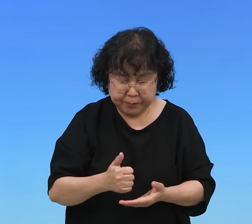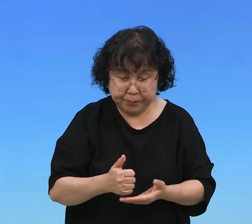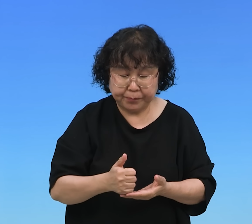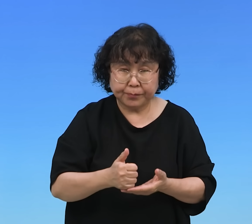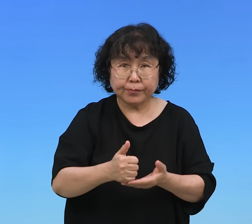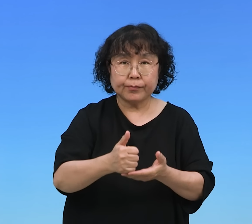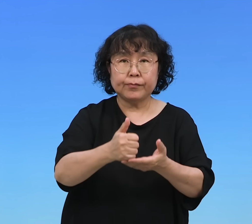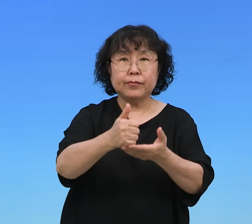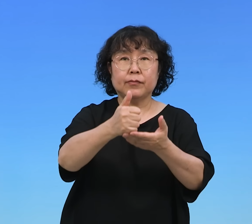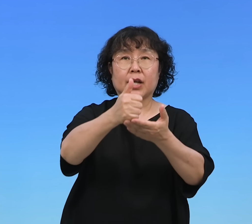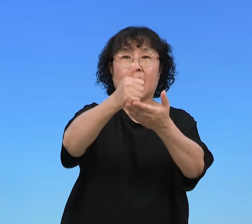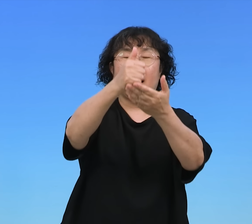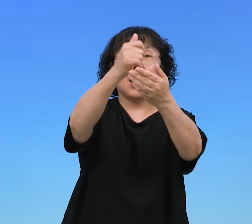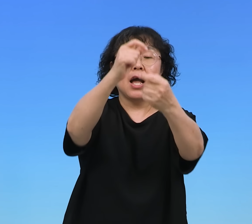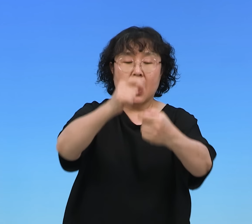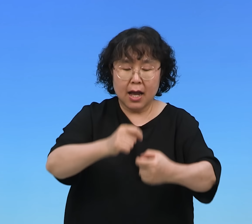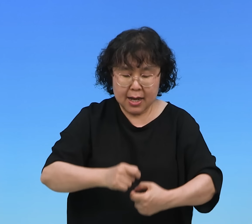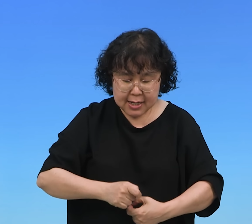하나님